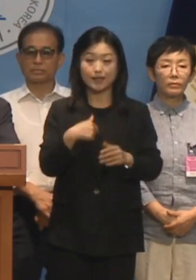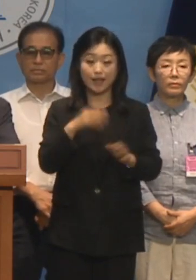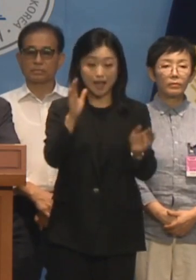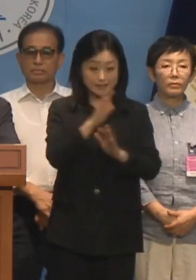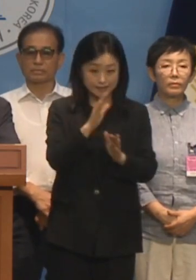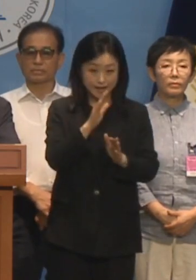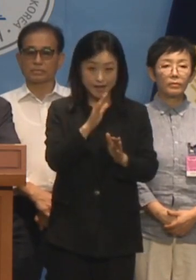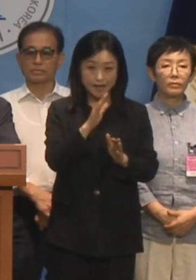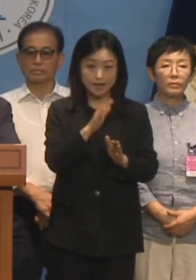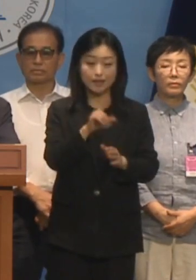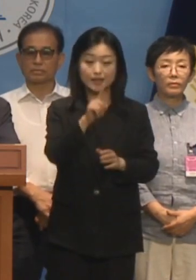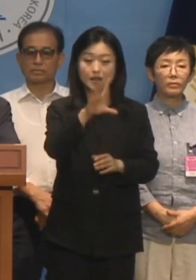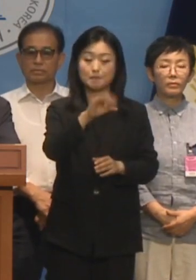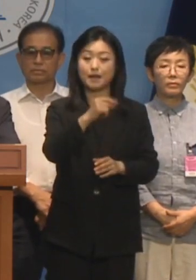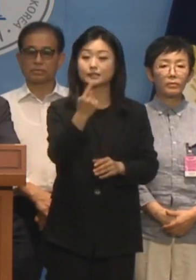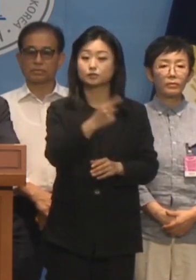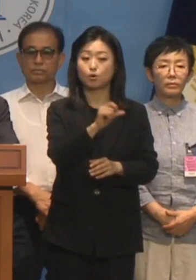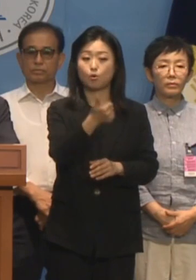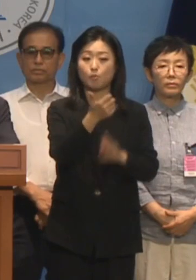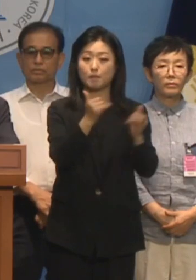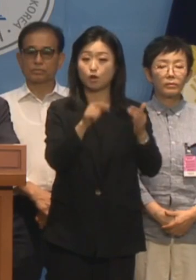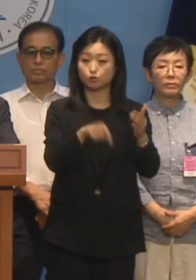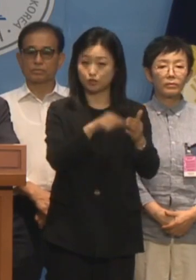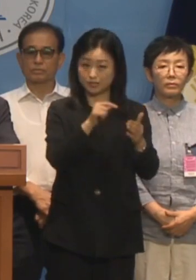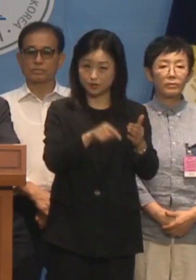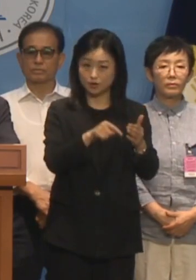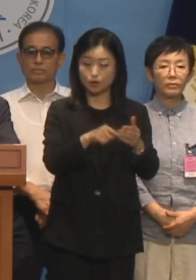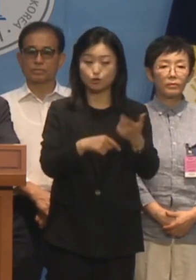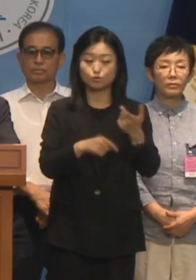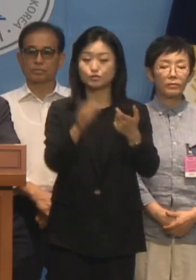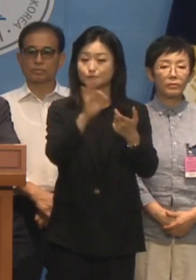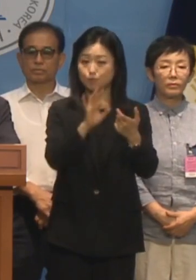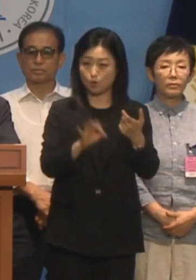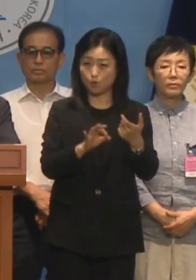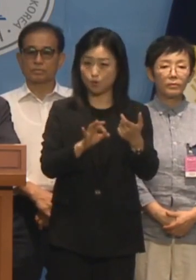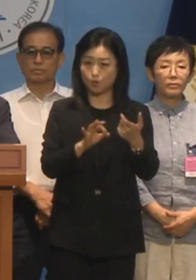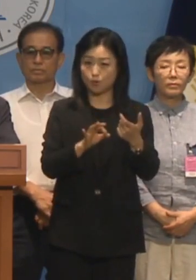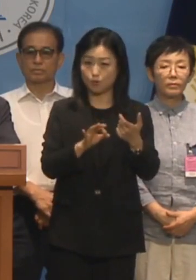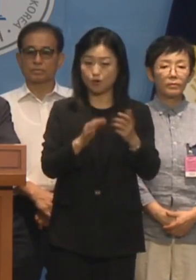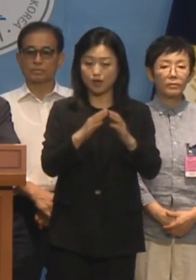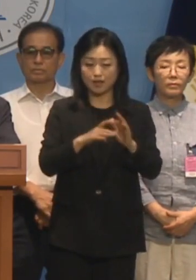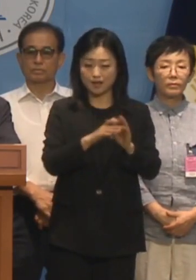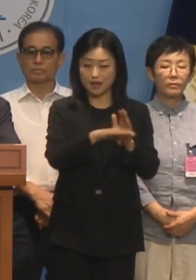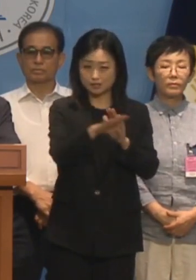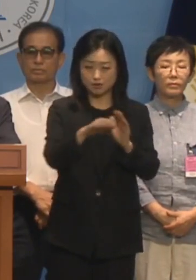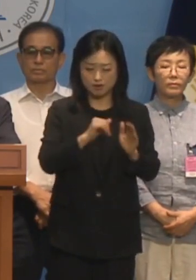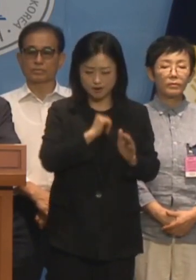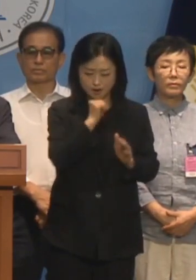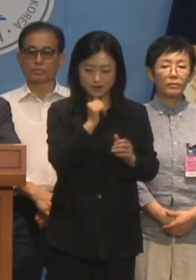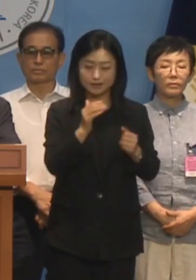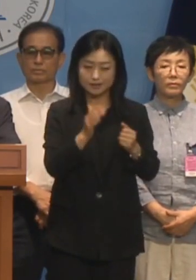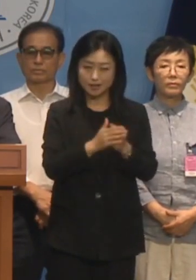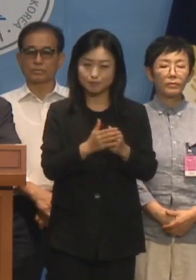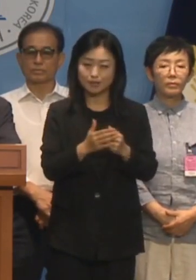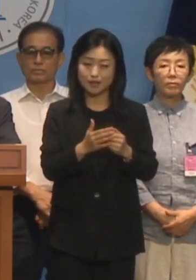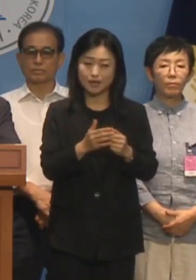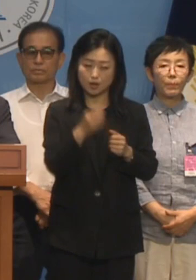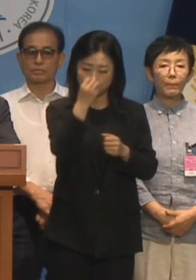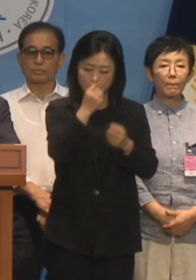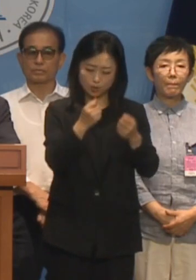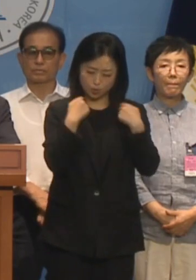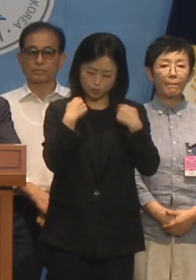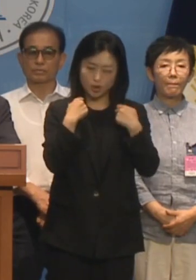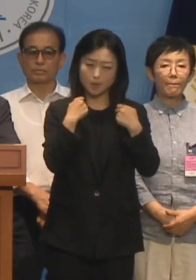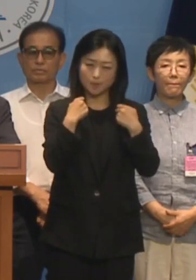재학생 1만 1,500여 명 가운데 60% 이상이 가정 형편 어려워 고등학교만 졸업하고 취업